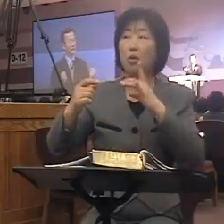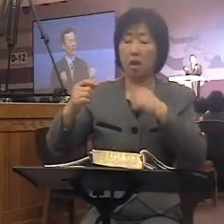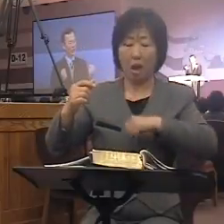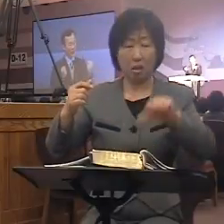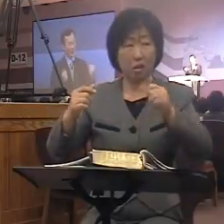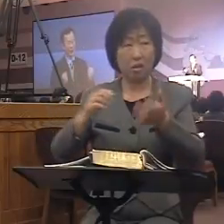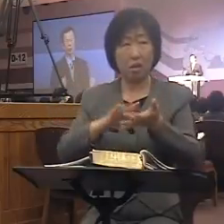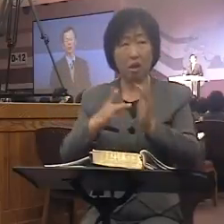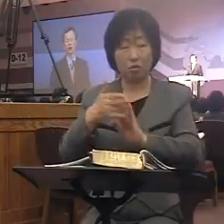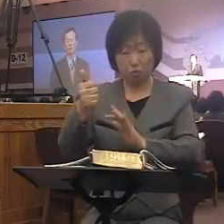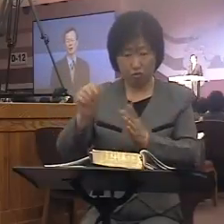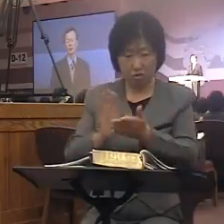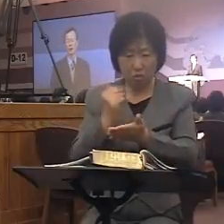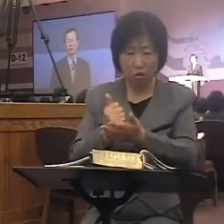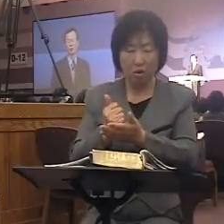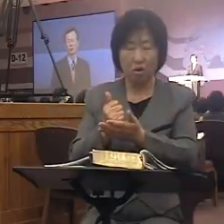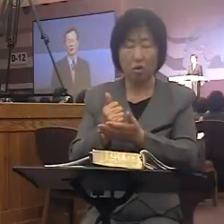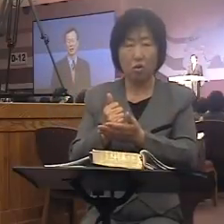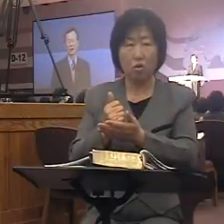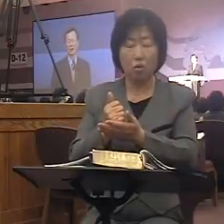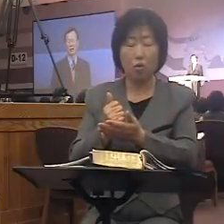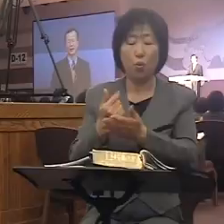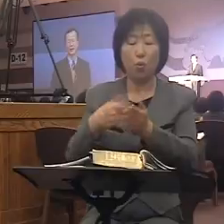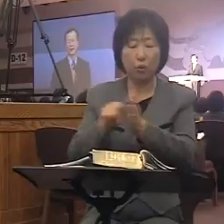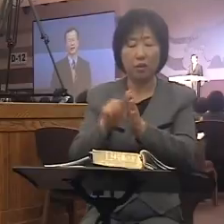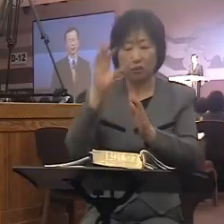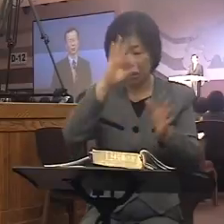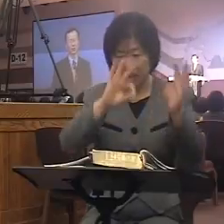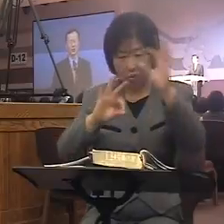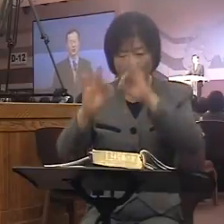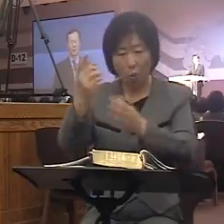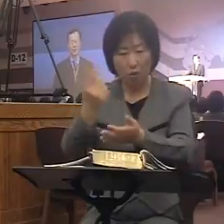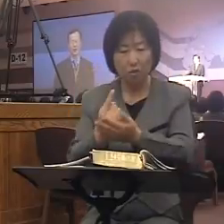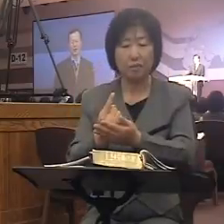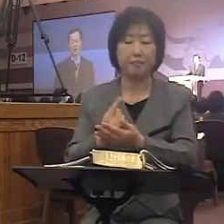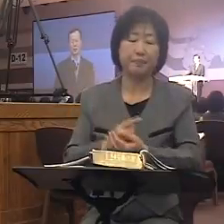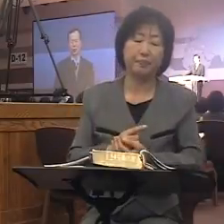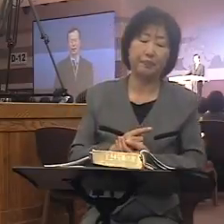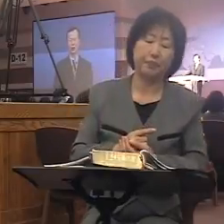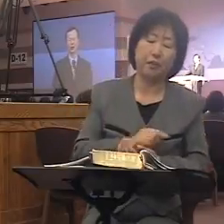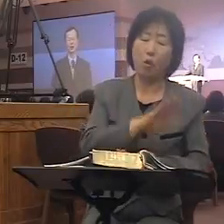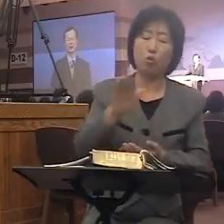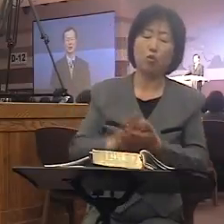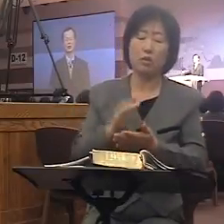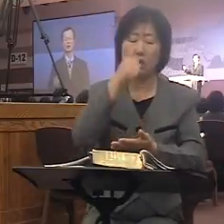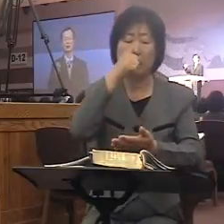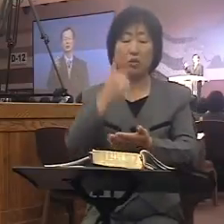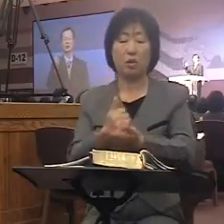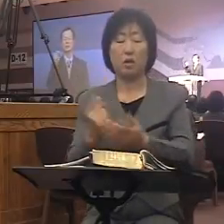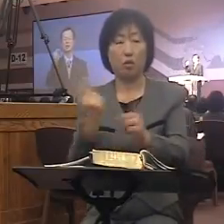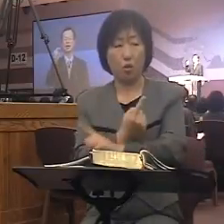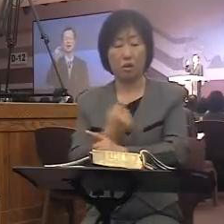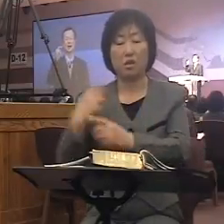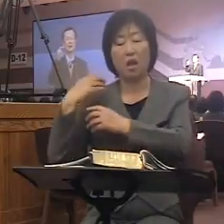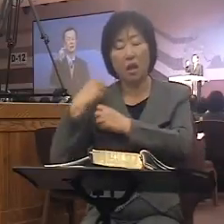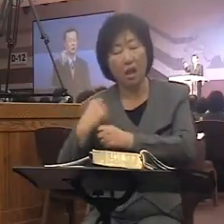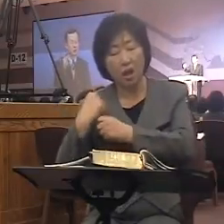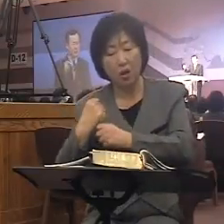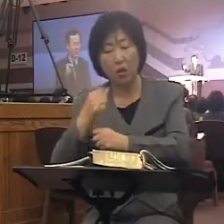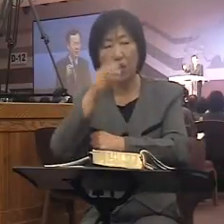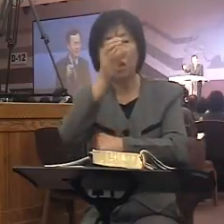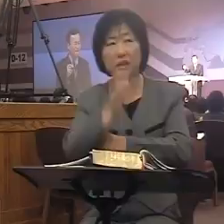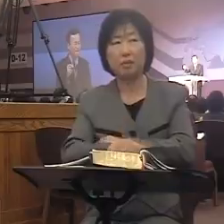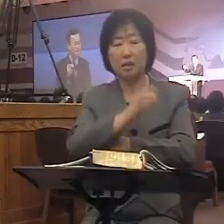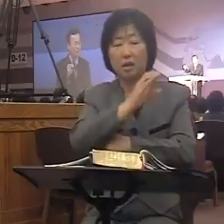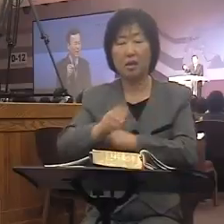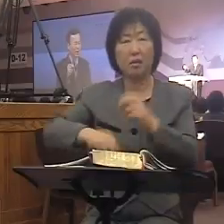통해 찾아오셨다고 말씀을 해주십니다. 찾아오시어서 우리의 죄를 대신 지시고 십자가에 달려